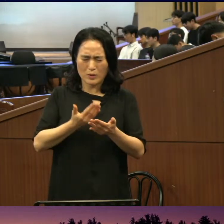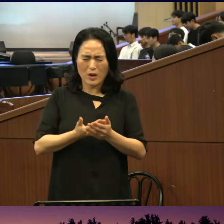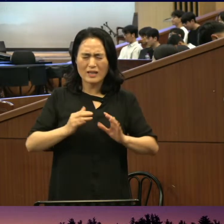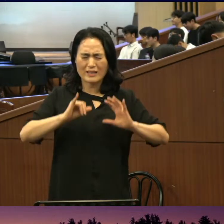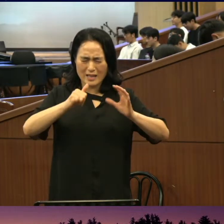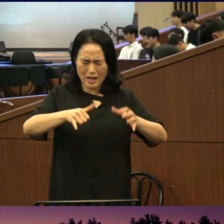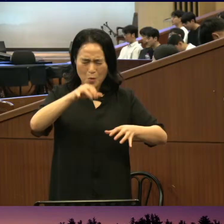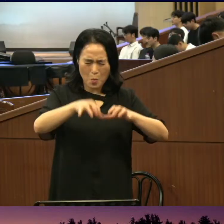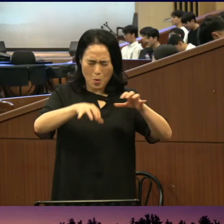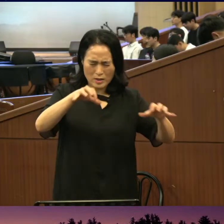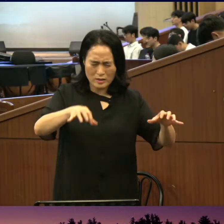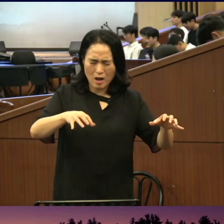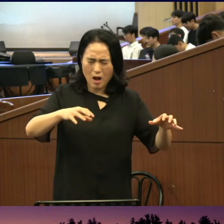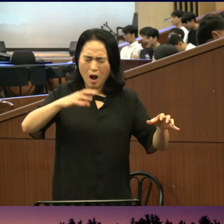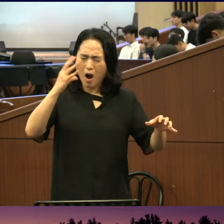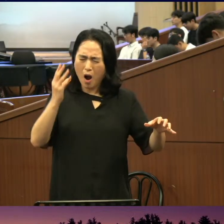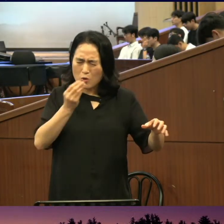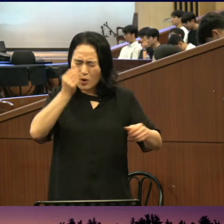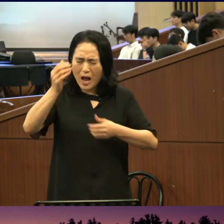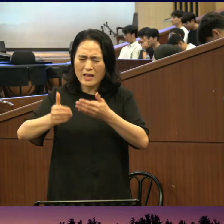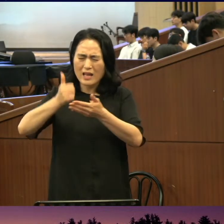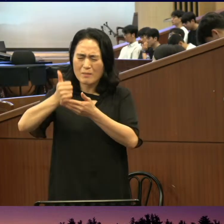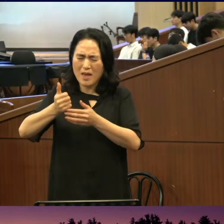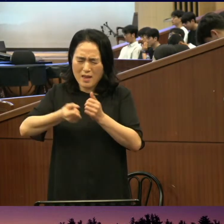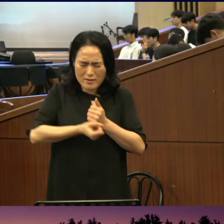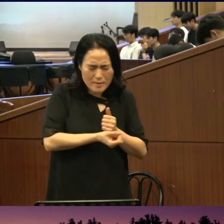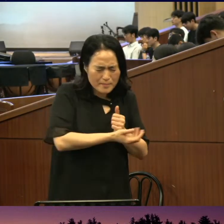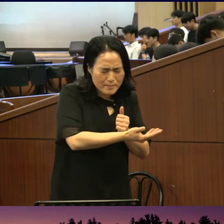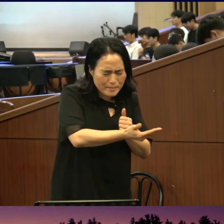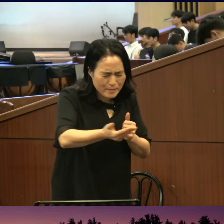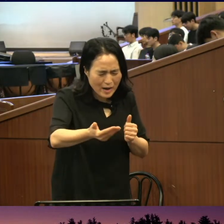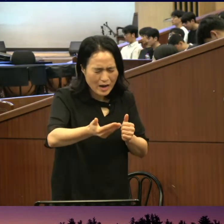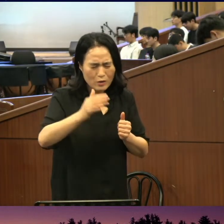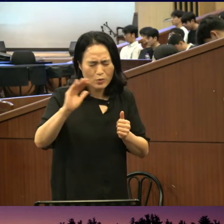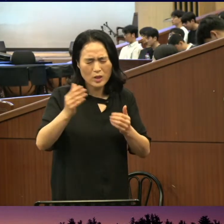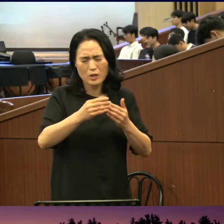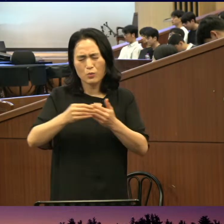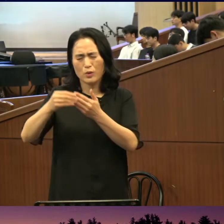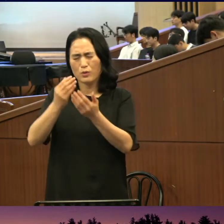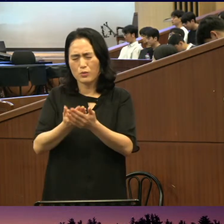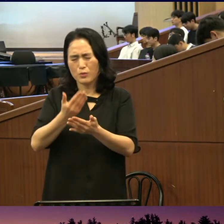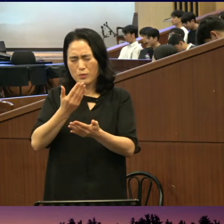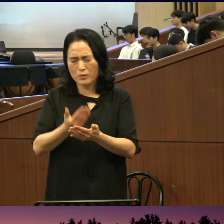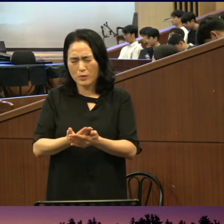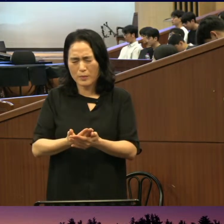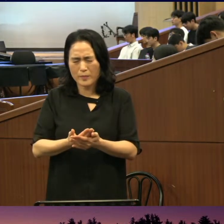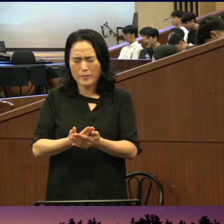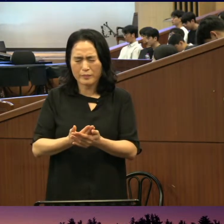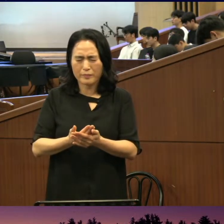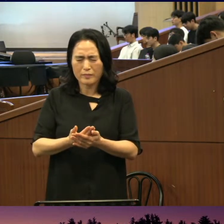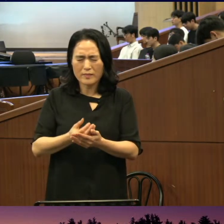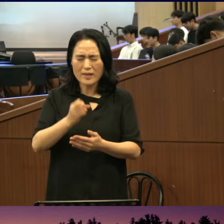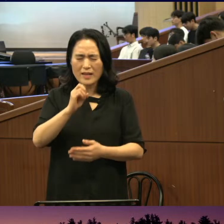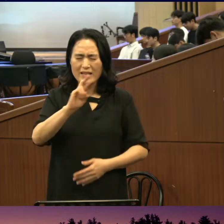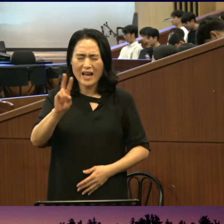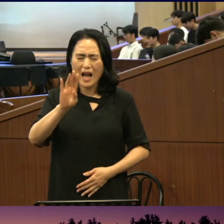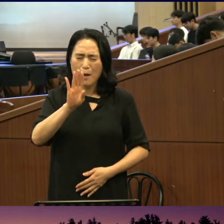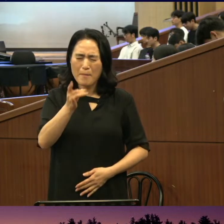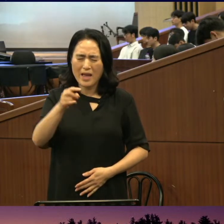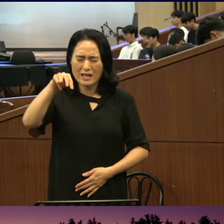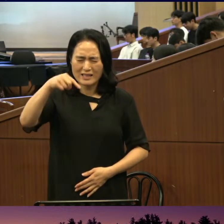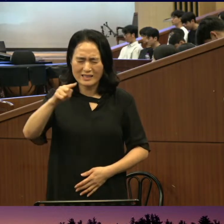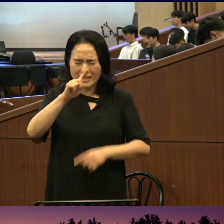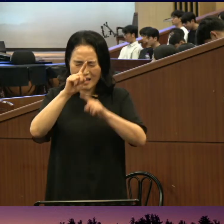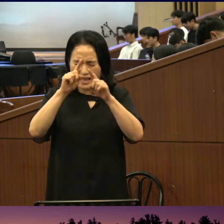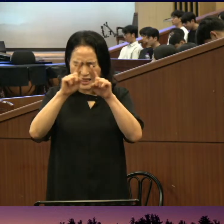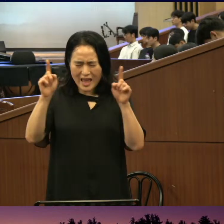영향을 끼치는 하나님의 사람들이 될 수 있도록 인도하여 주시옵소서. 오늘 야베스가 하나님 수련회 가운데 있습니다. 폭포수